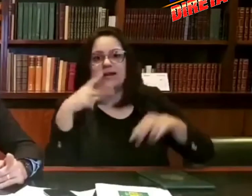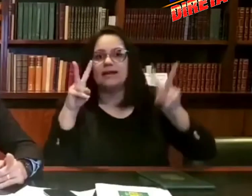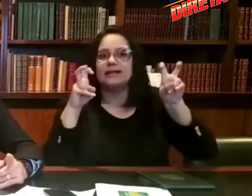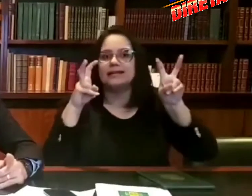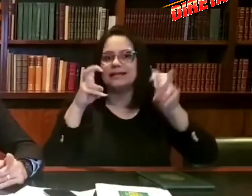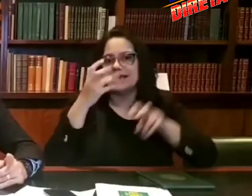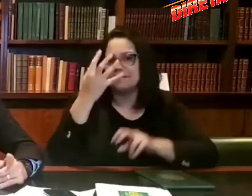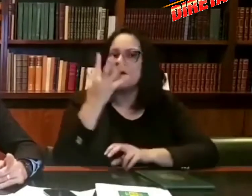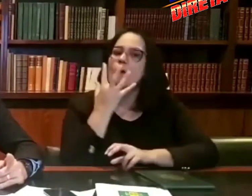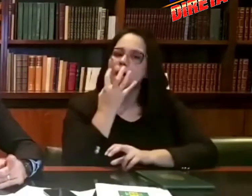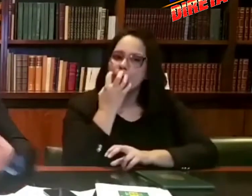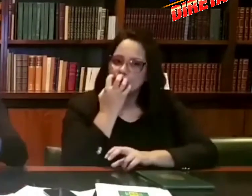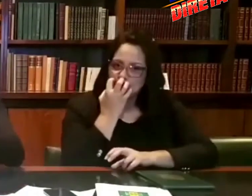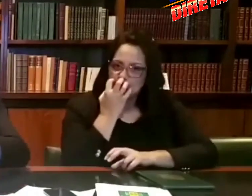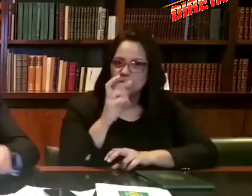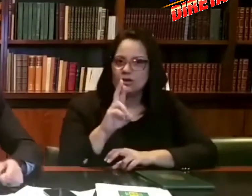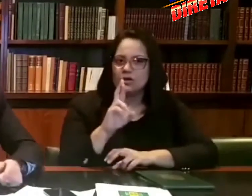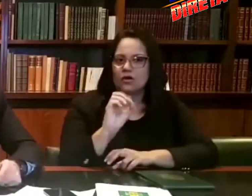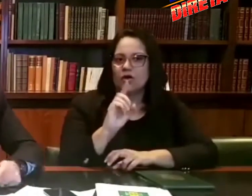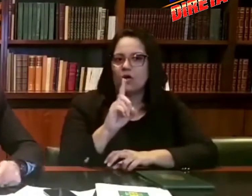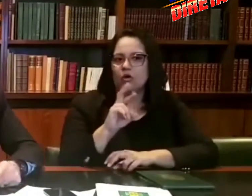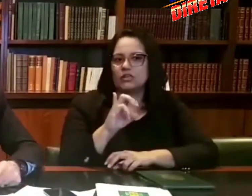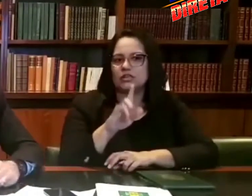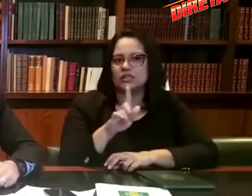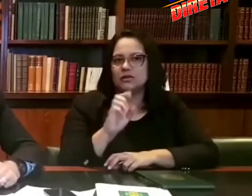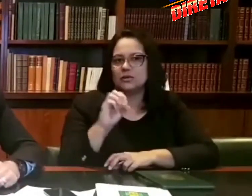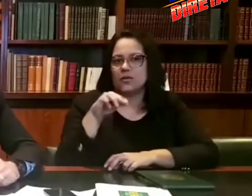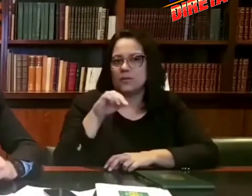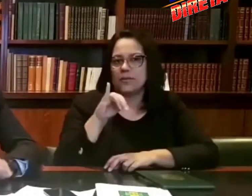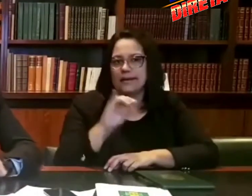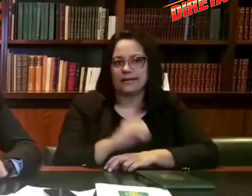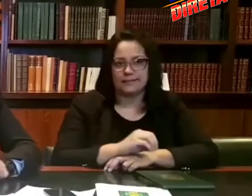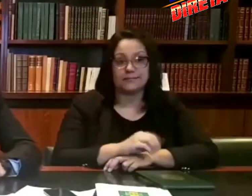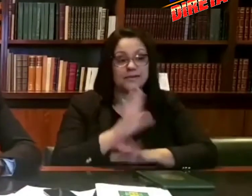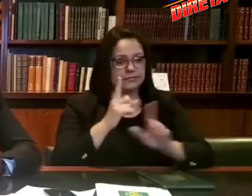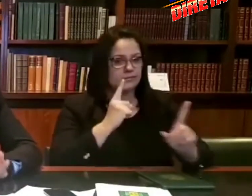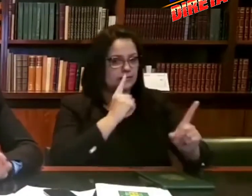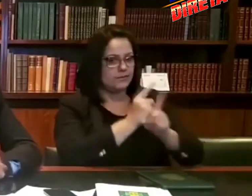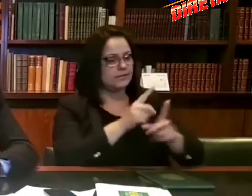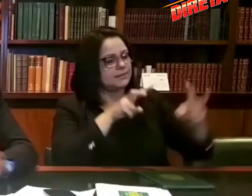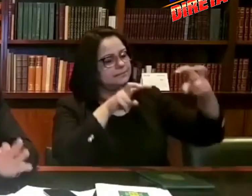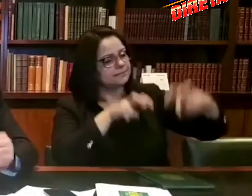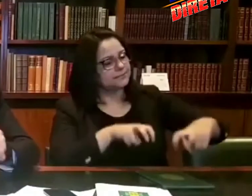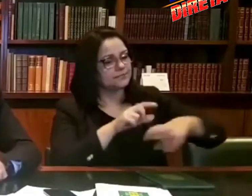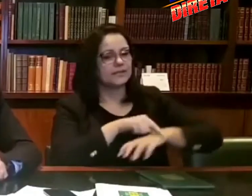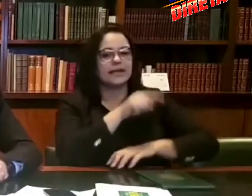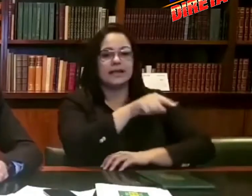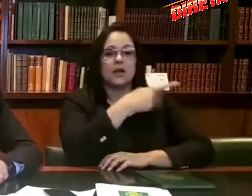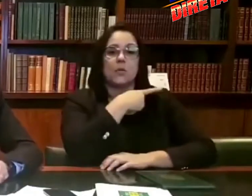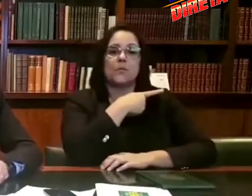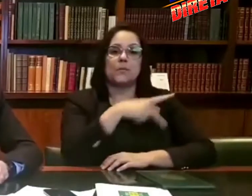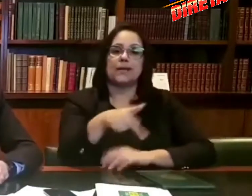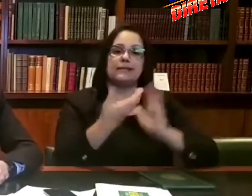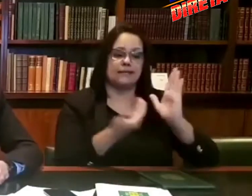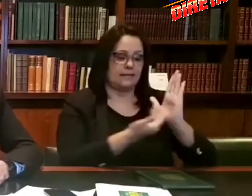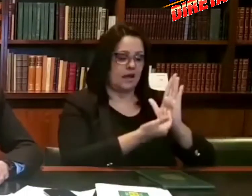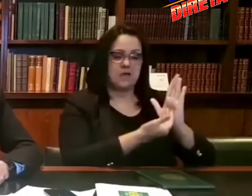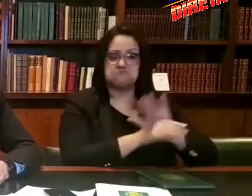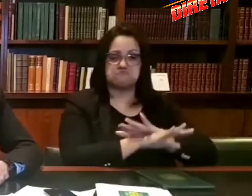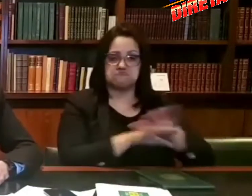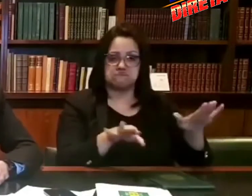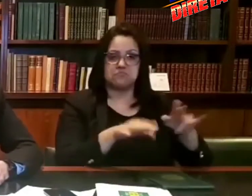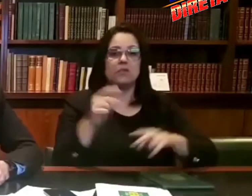hoje, não? Não. Eu tive um encontro hoje com o Rodrigo Maia, ele é o presidente da Câmara dos Deputados, ponto final. Como